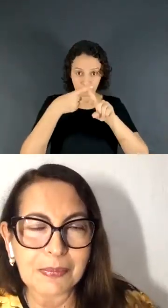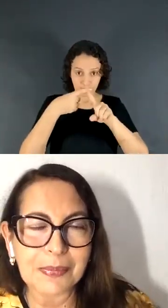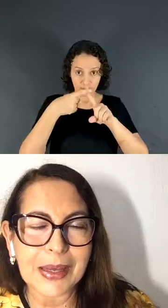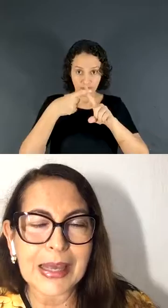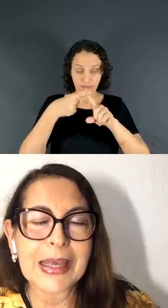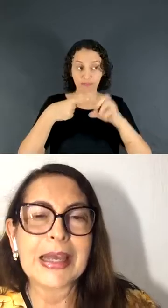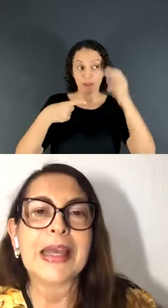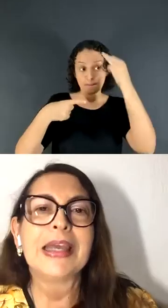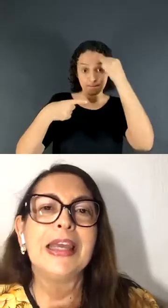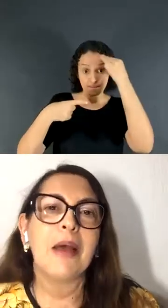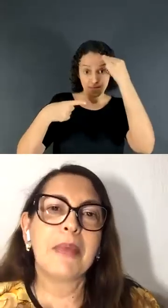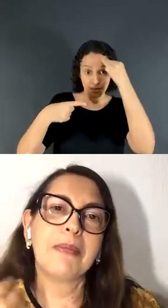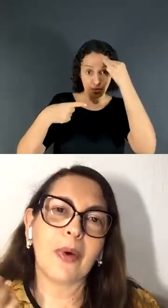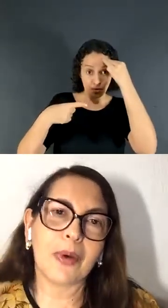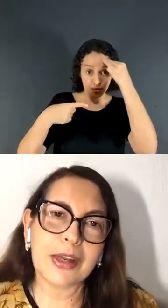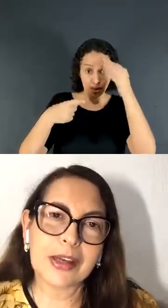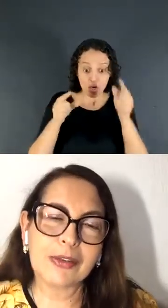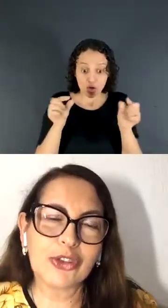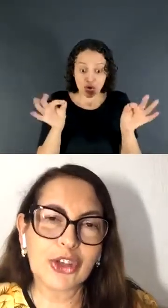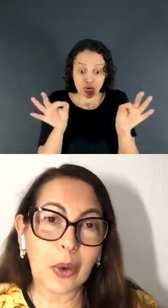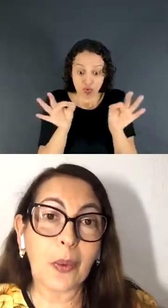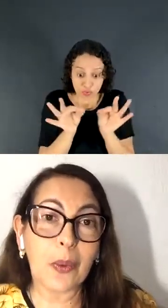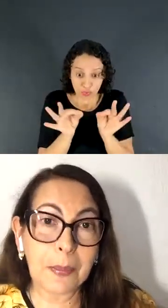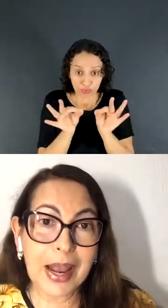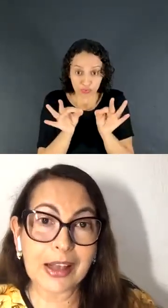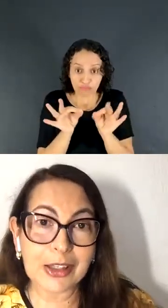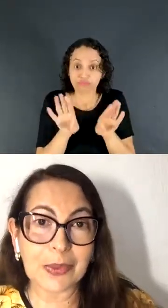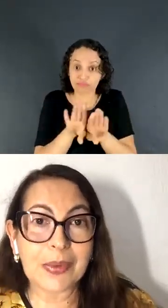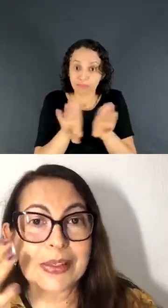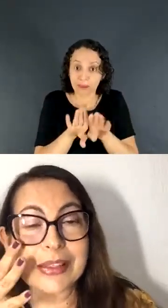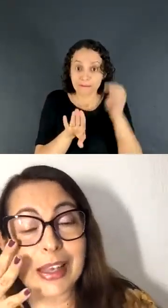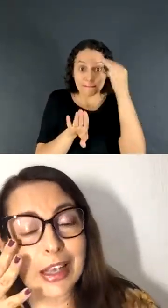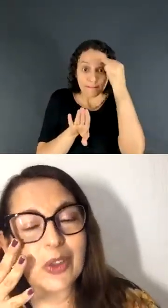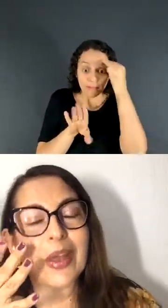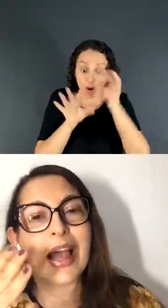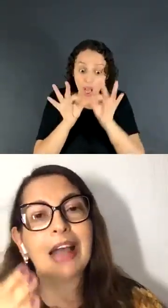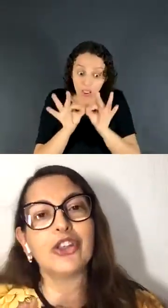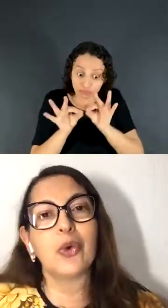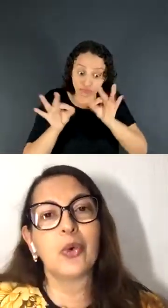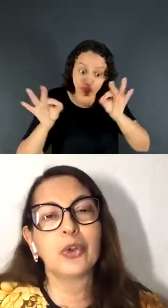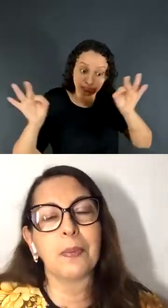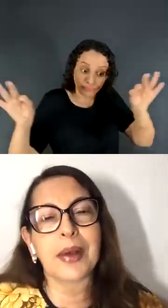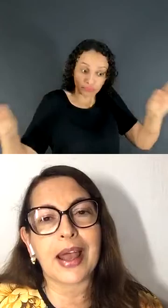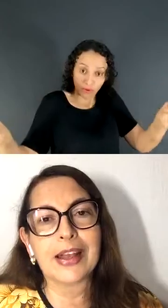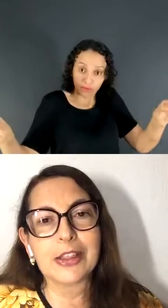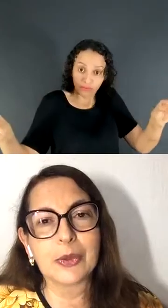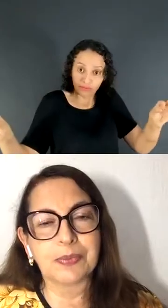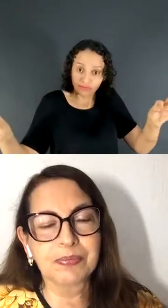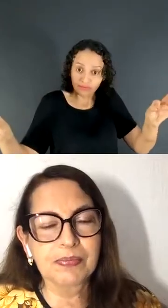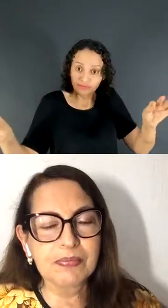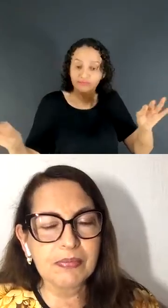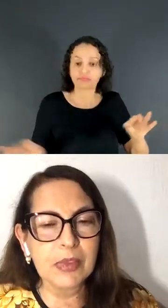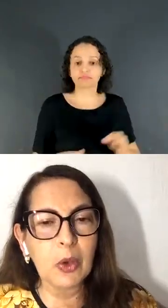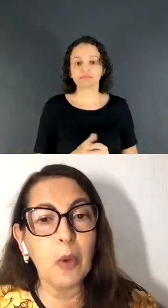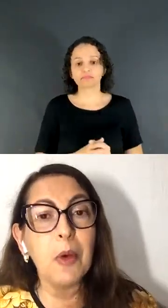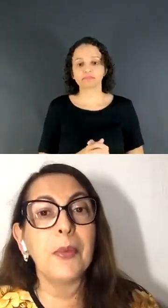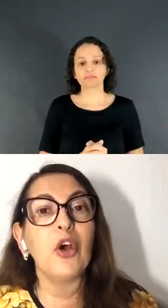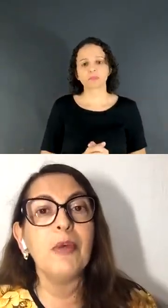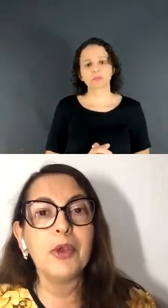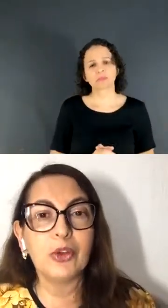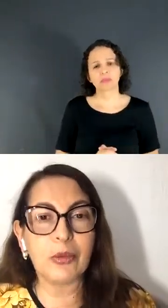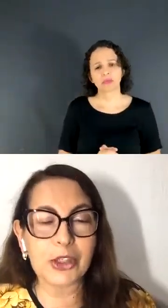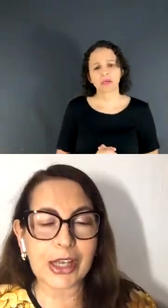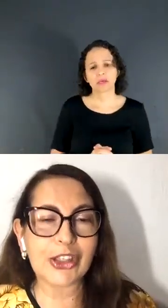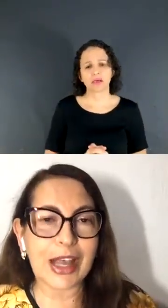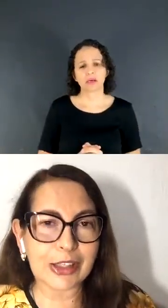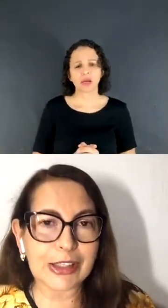prazo, né? E a memória de longo prazo, certo? A de curto prazo, como o